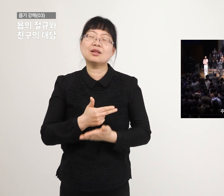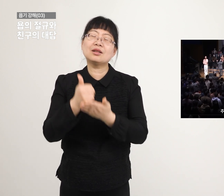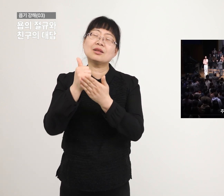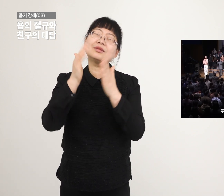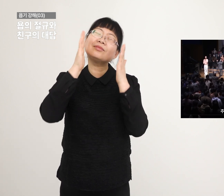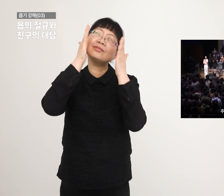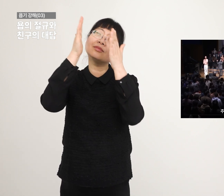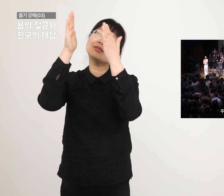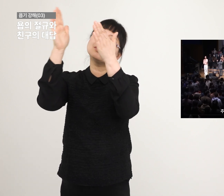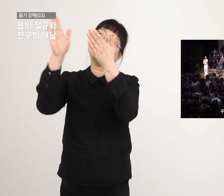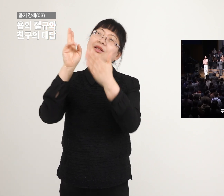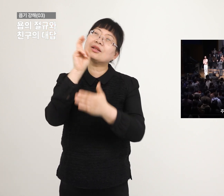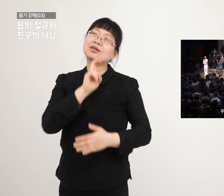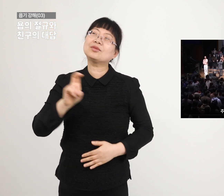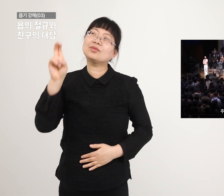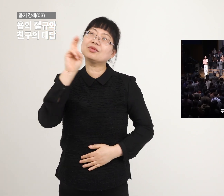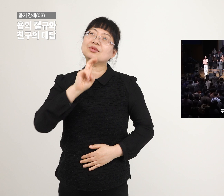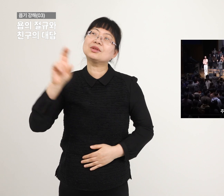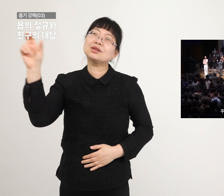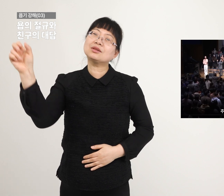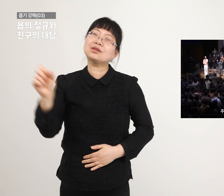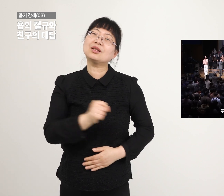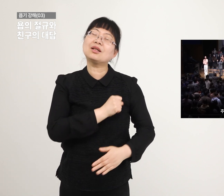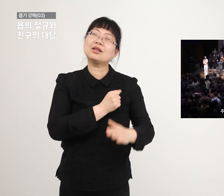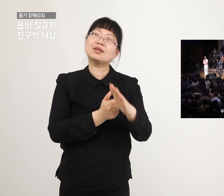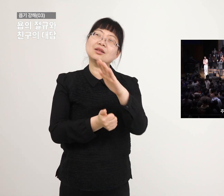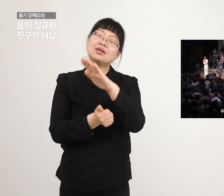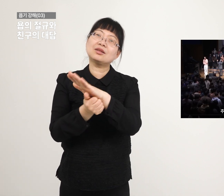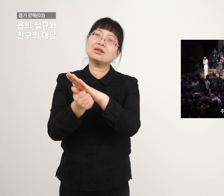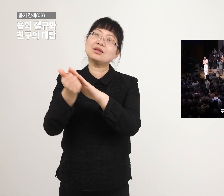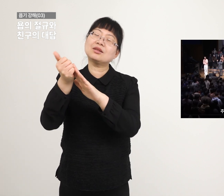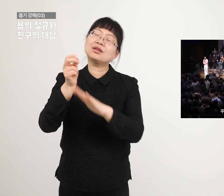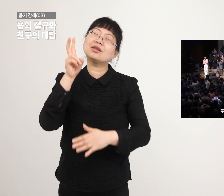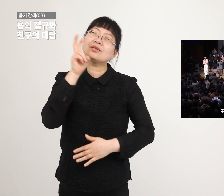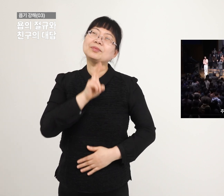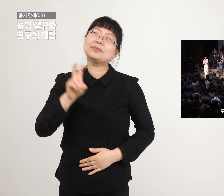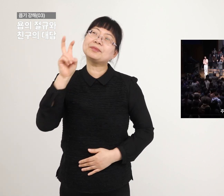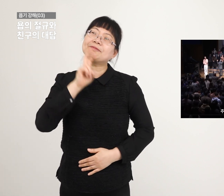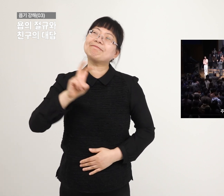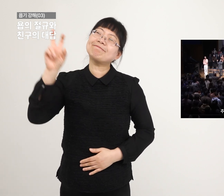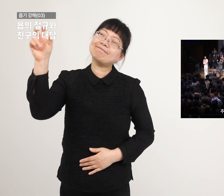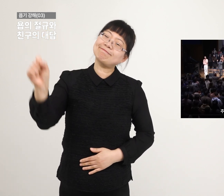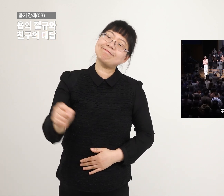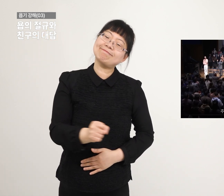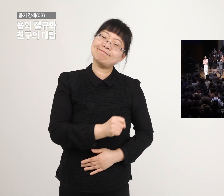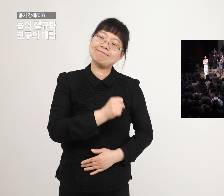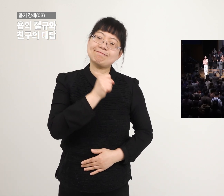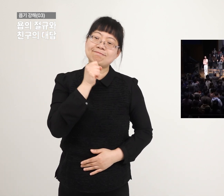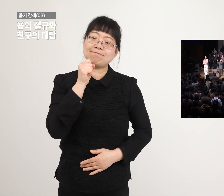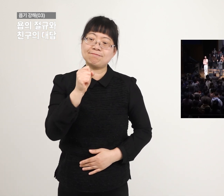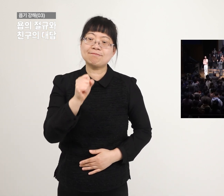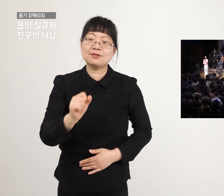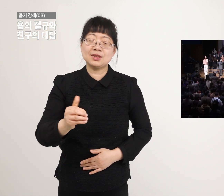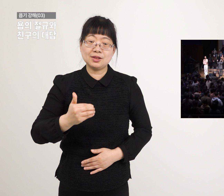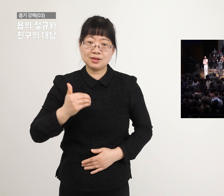주를 향한 노래, 소망의 노래로 소망의 노래로